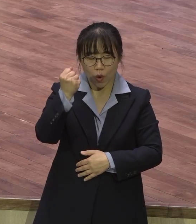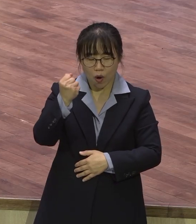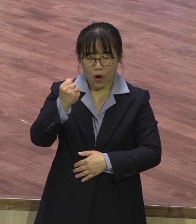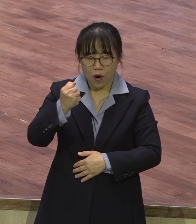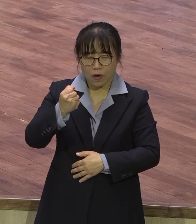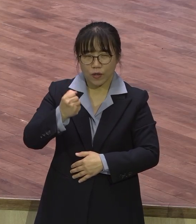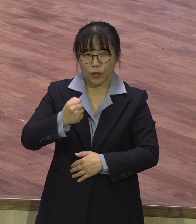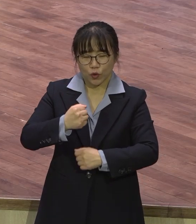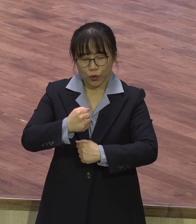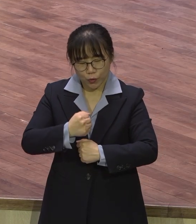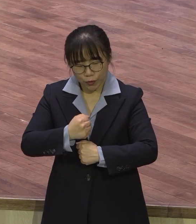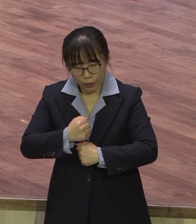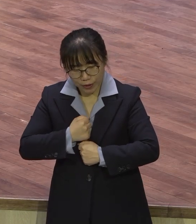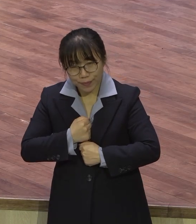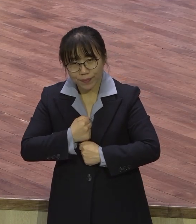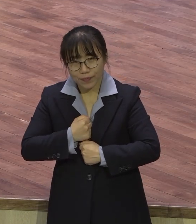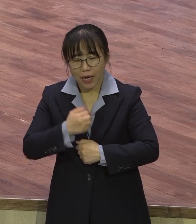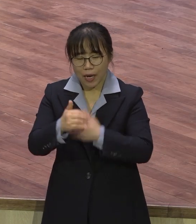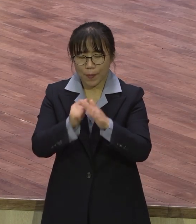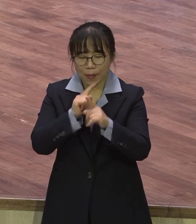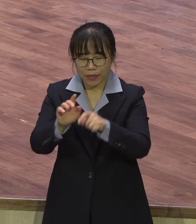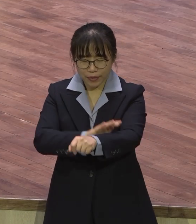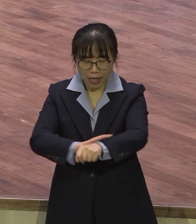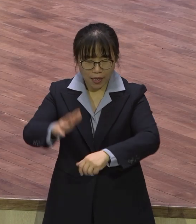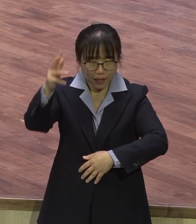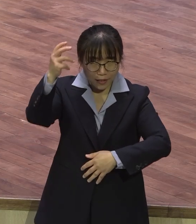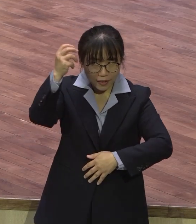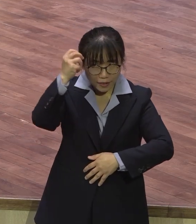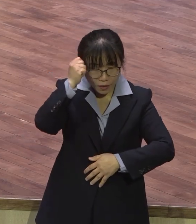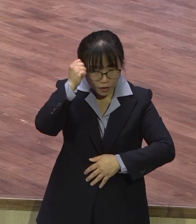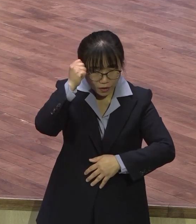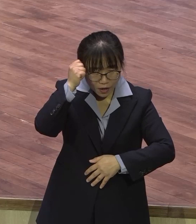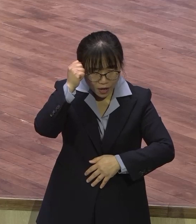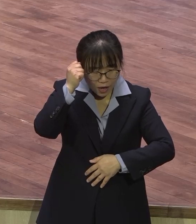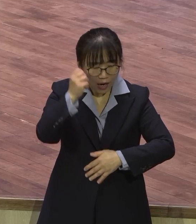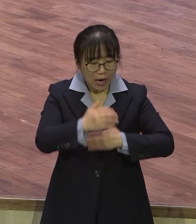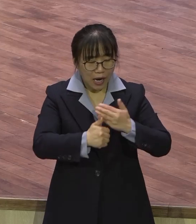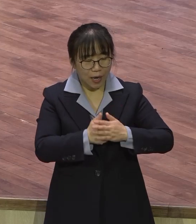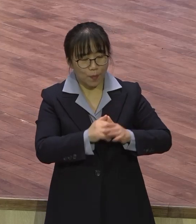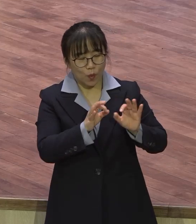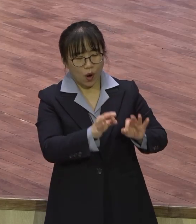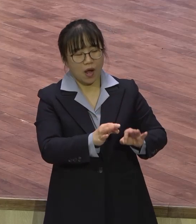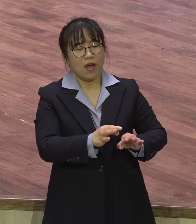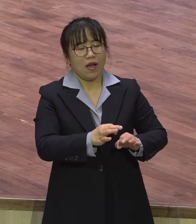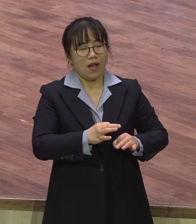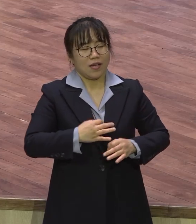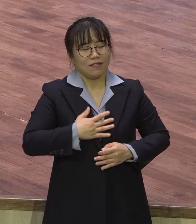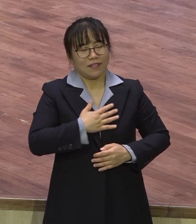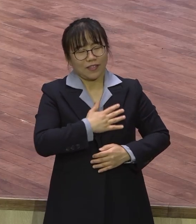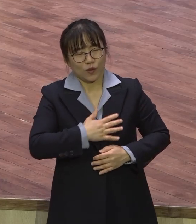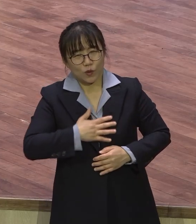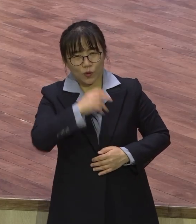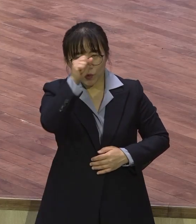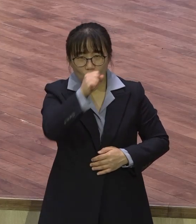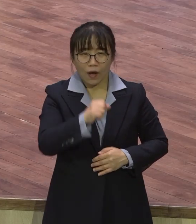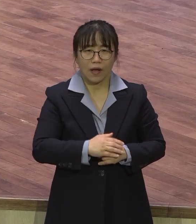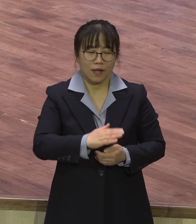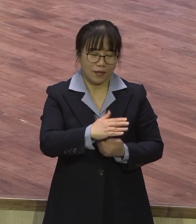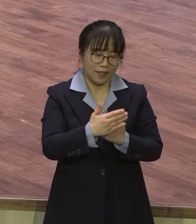해도 기억만 해도 하나님이 기분 좋아가지고 은혜 베풀어 주겠다는 것입니다